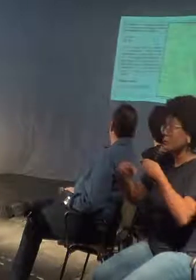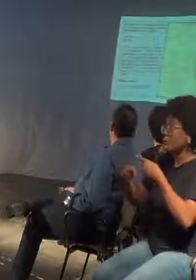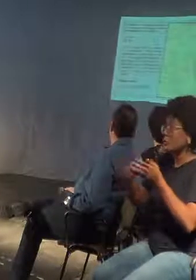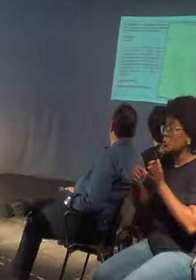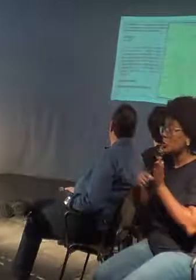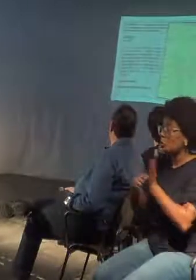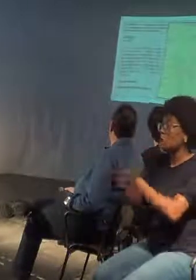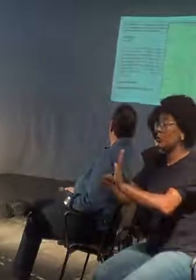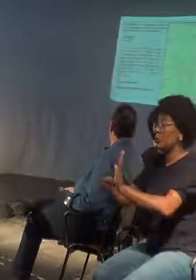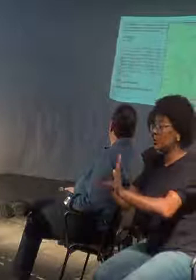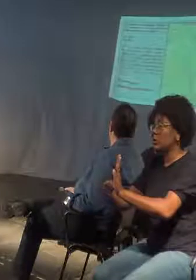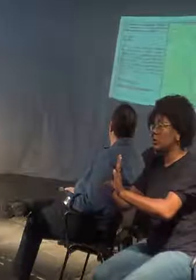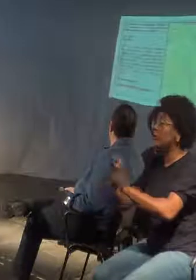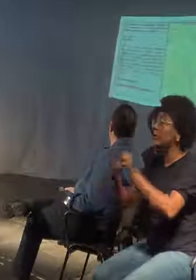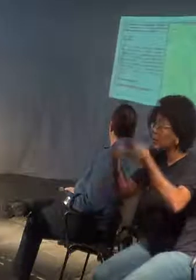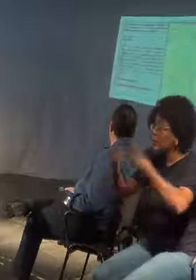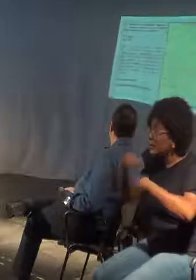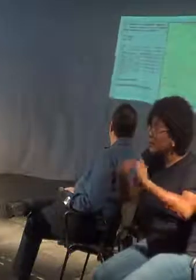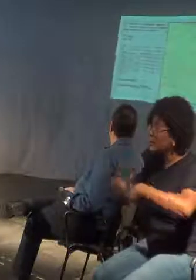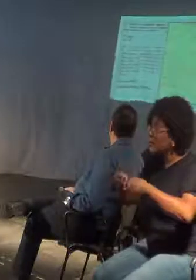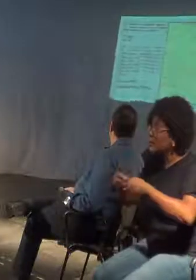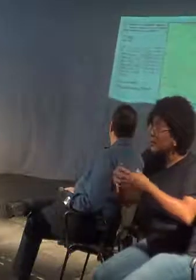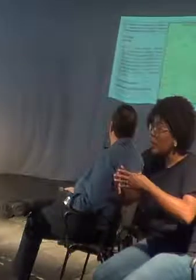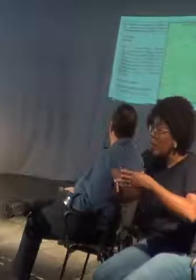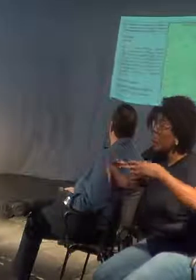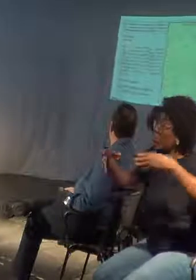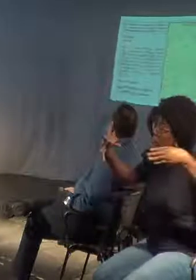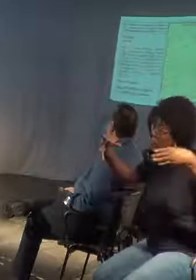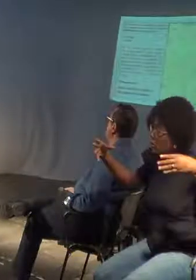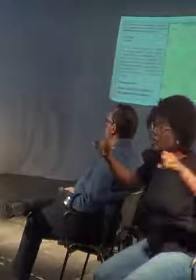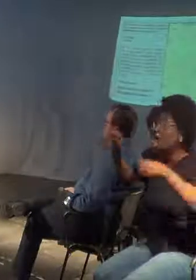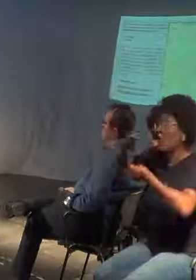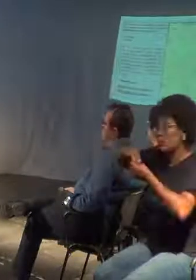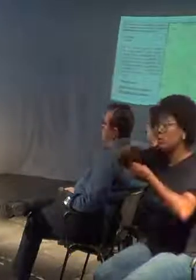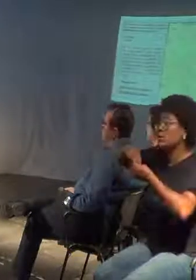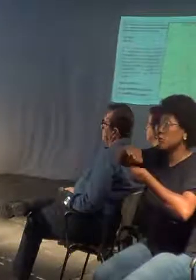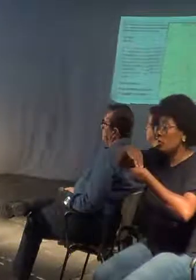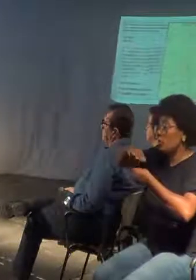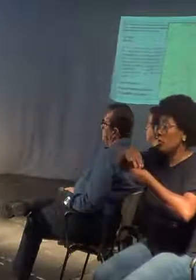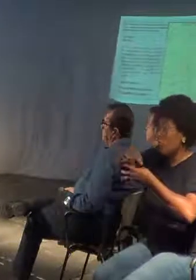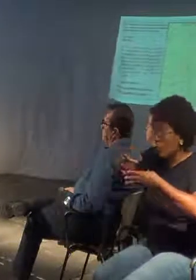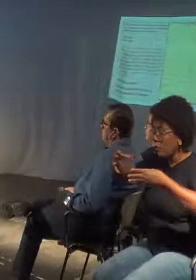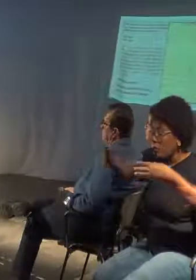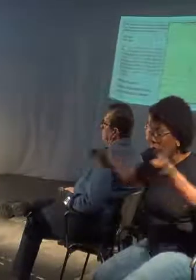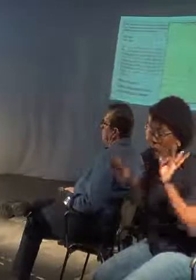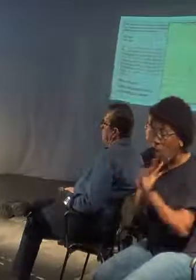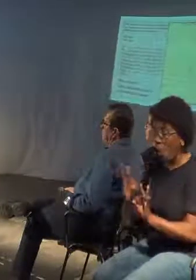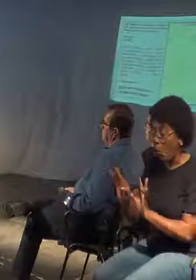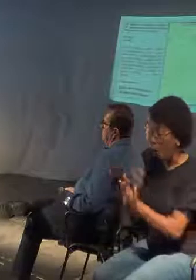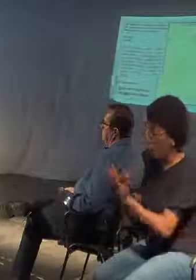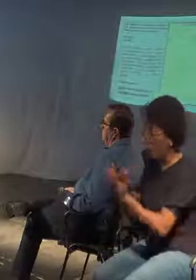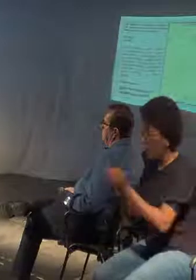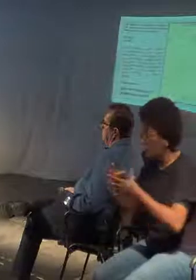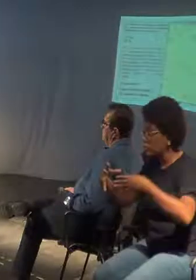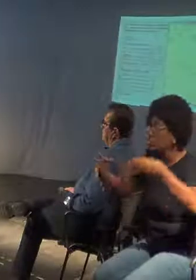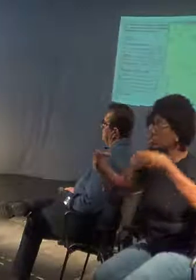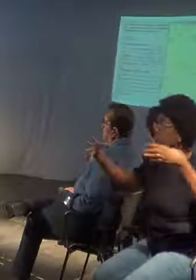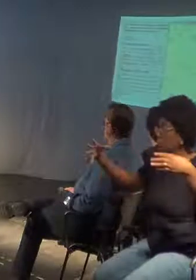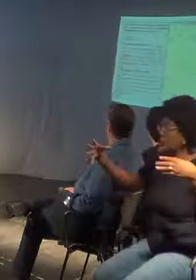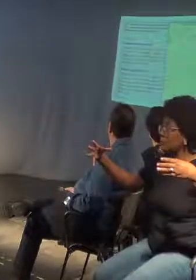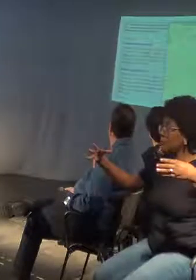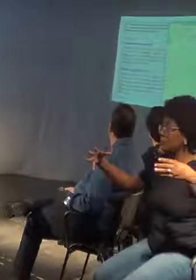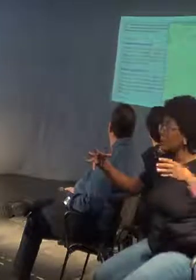de instituir a região metropolitana ou uma aglomeração urbana. Né? E aí você vai para o